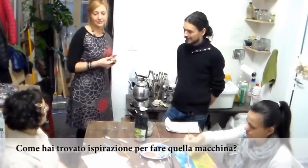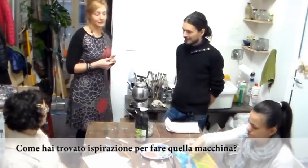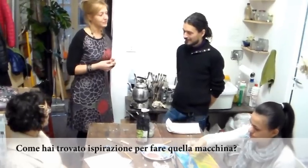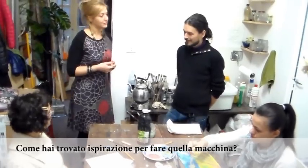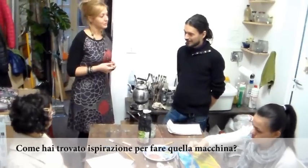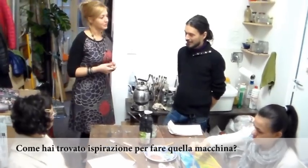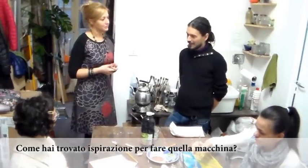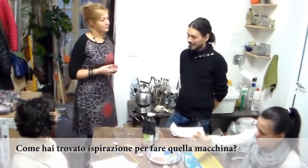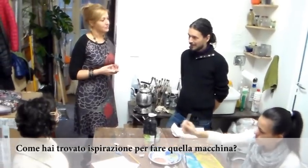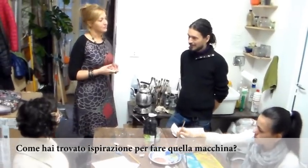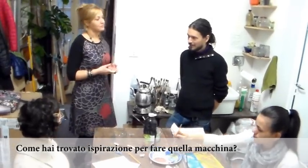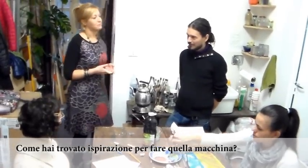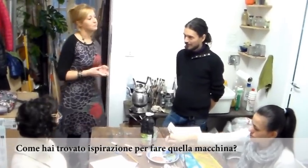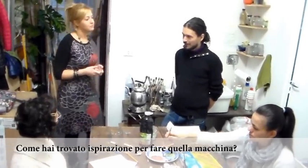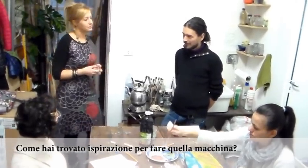macchina?